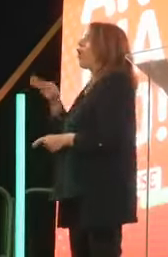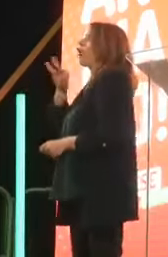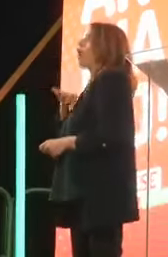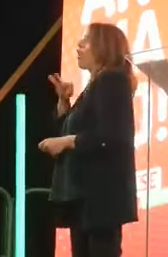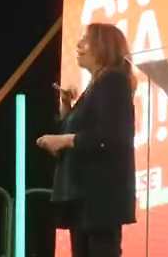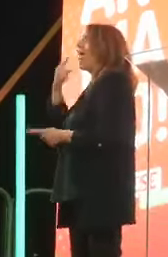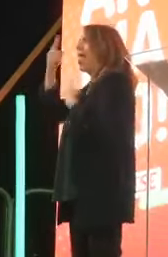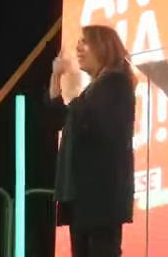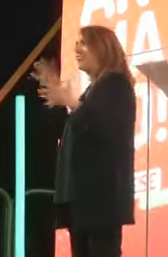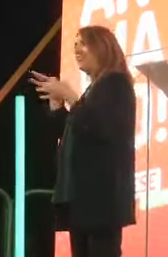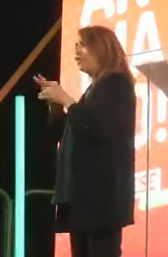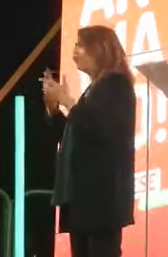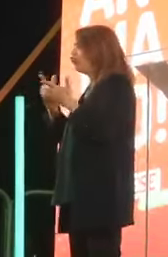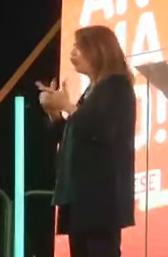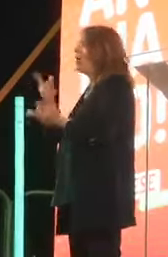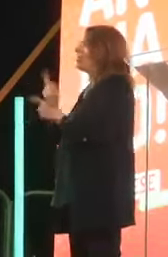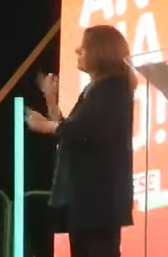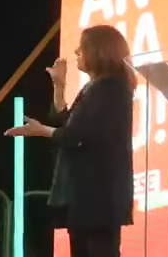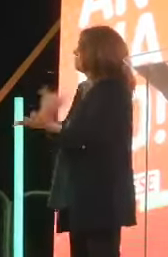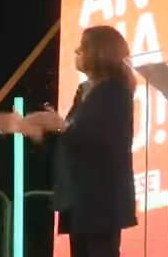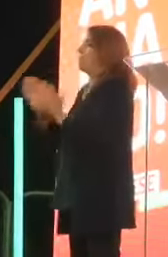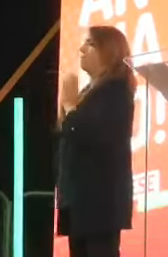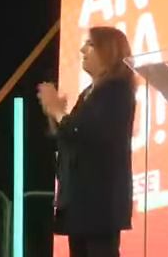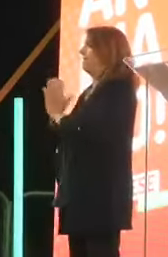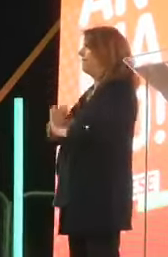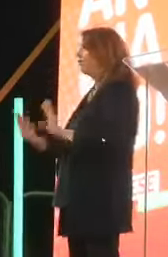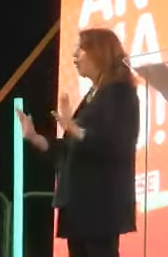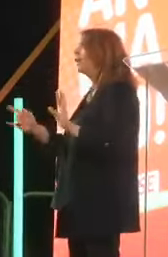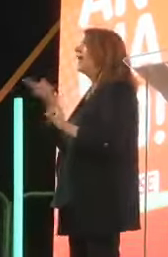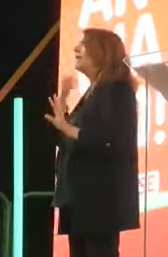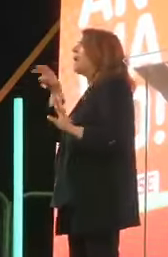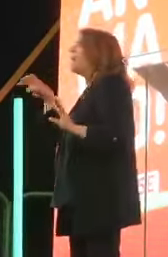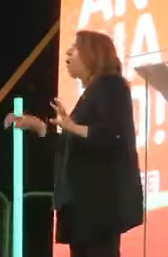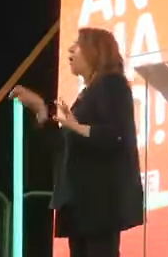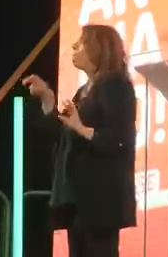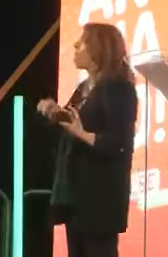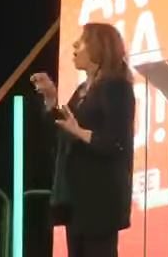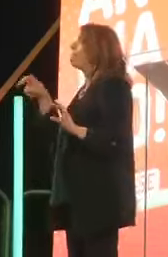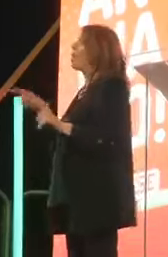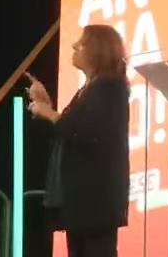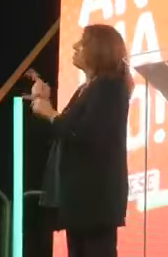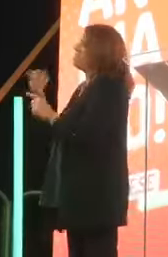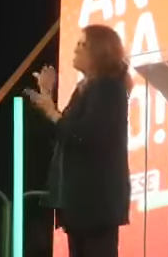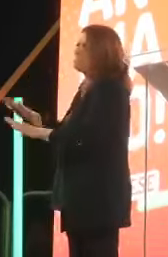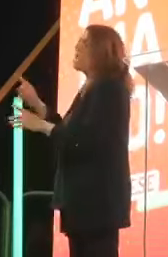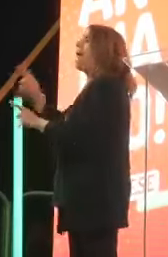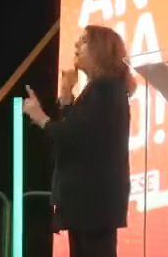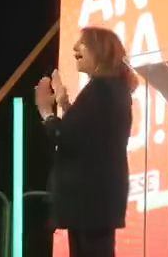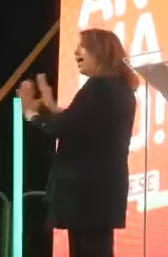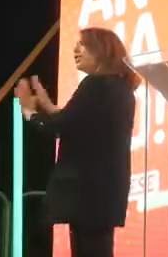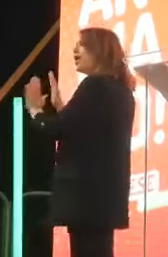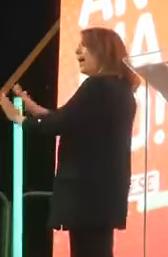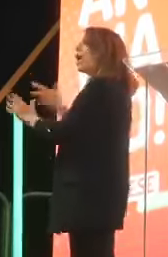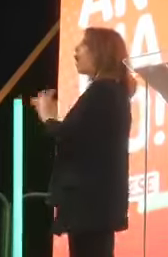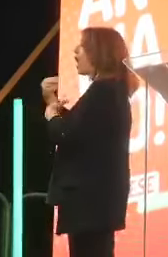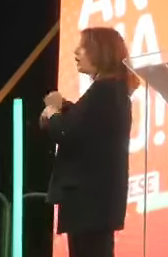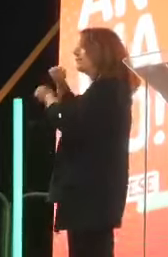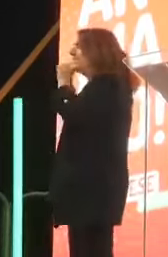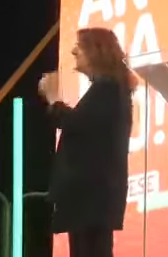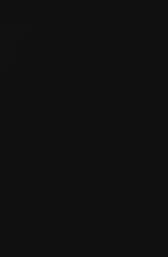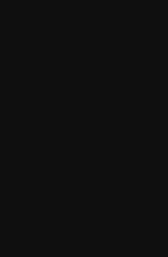idee. Tutti quelli che stanno un po' di qua, un po' di là, lasciateli di là che stiamo meglio senza!